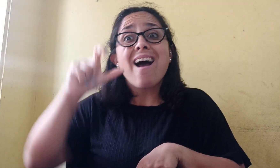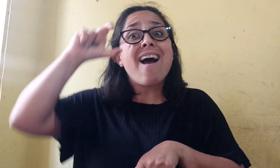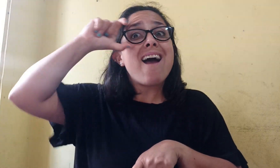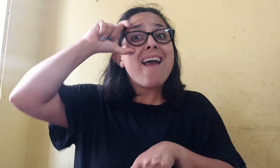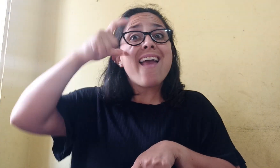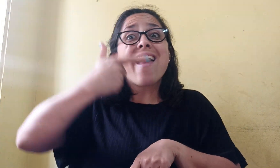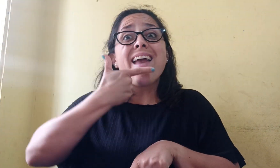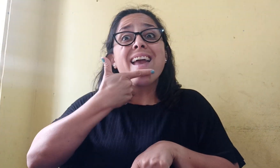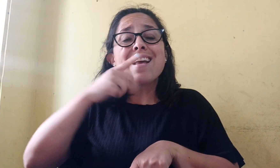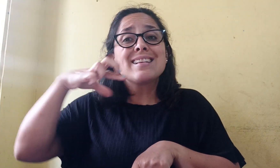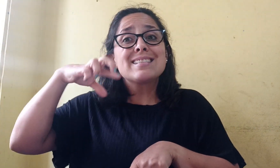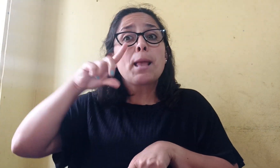encéfalo